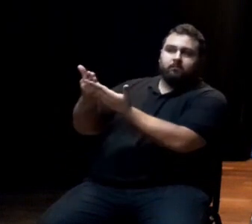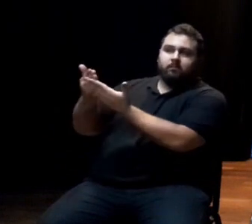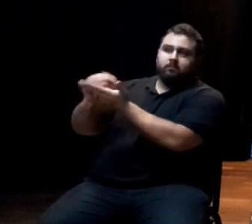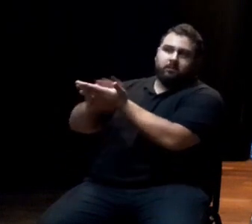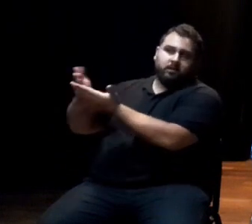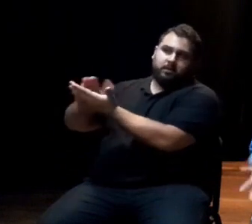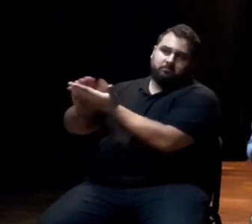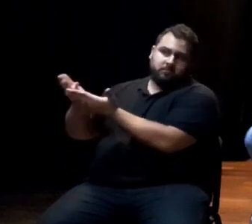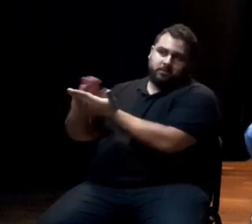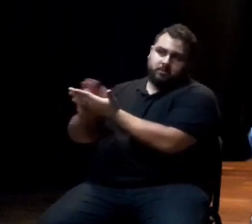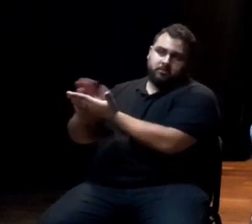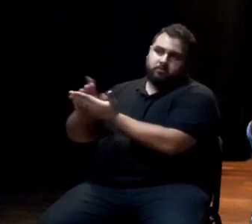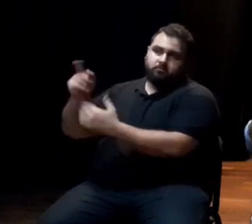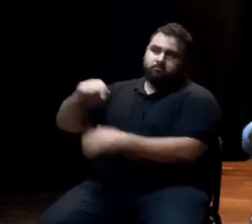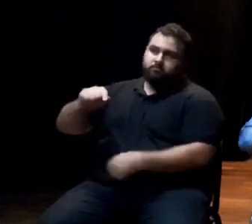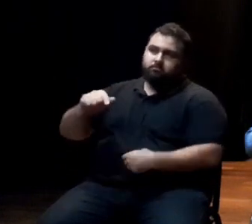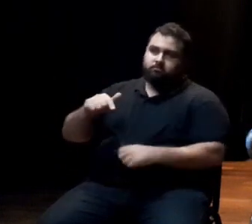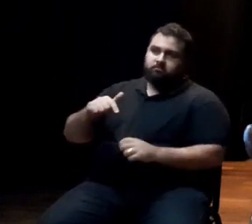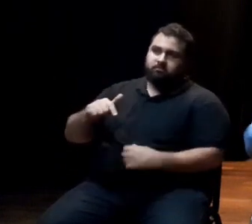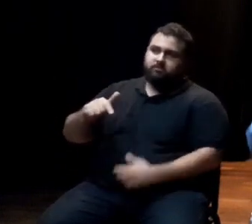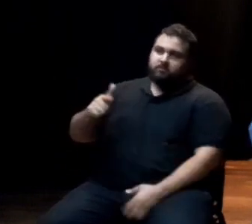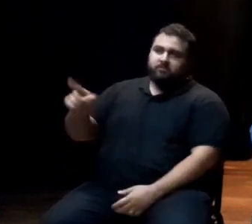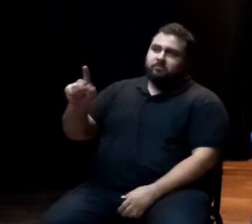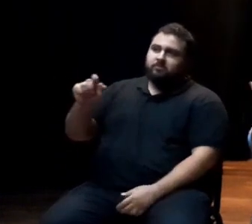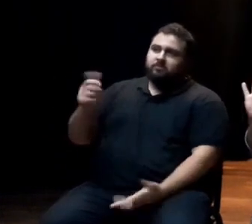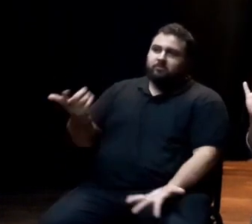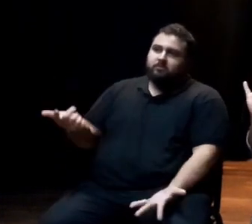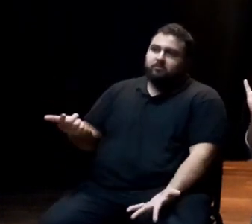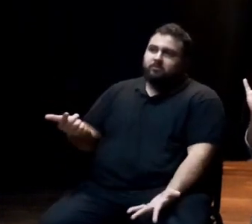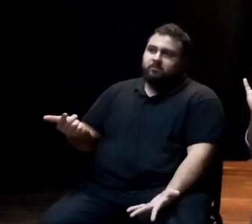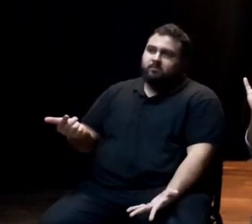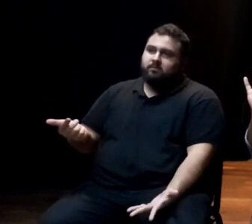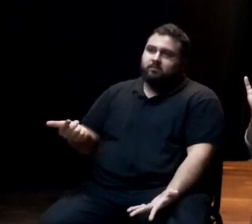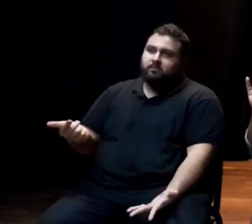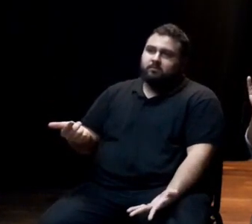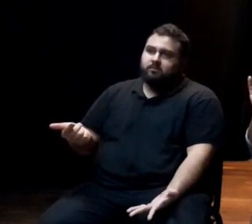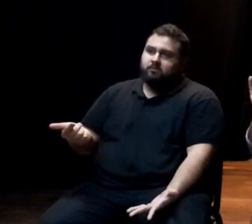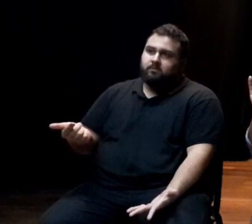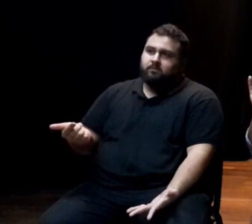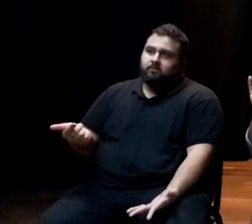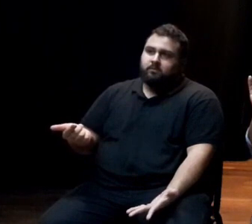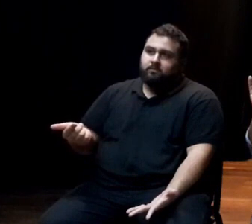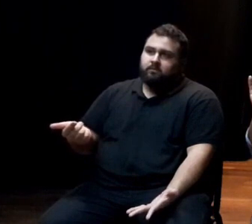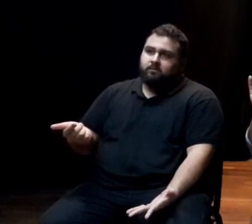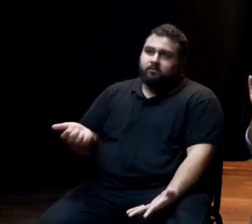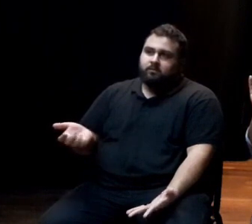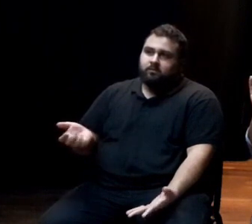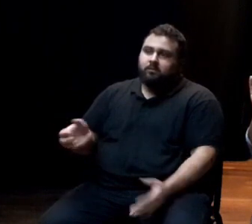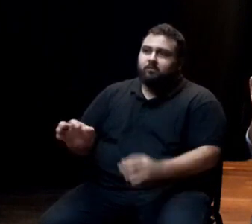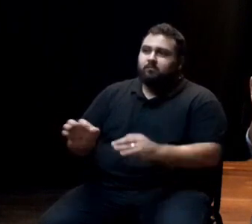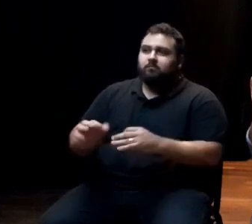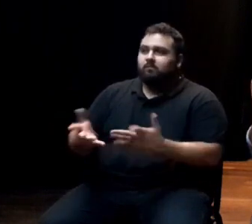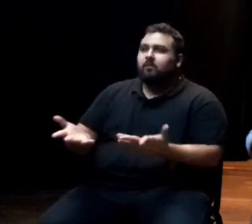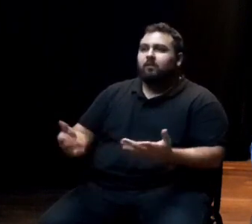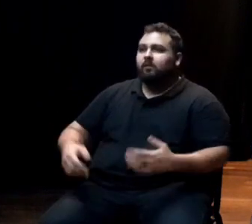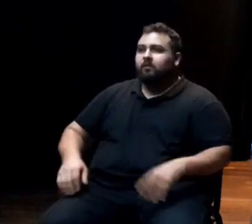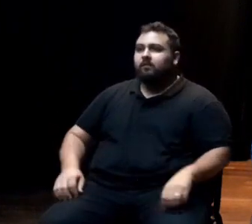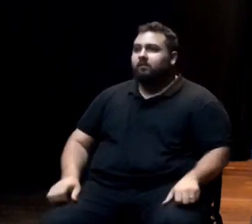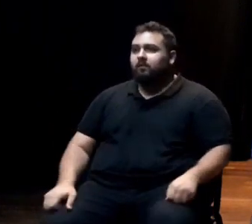O espetáculo não tem tradução para o inglês. não sei se chamar o intérprete, né? Que vai fazer a